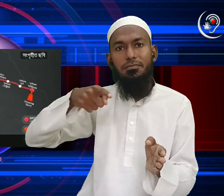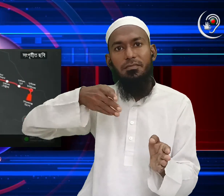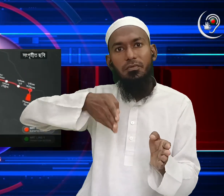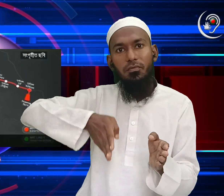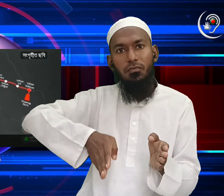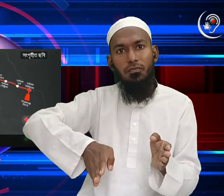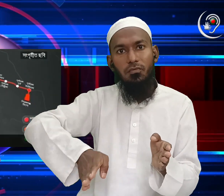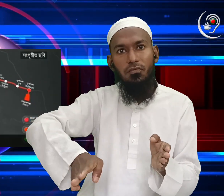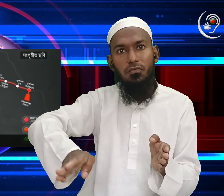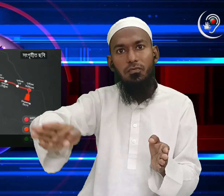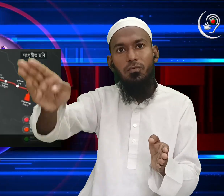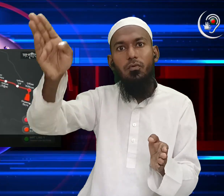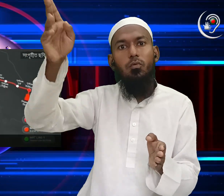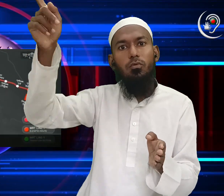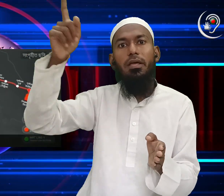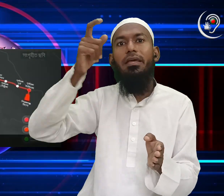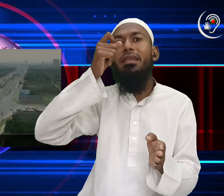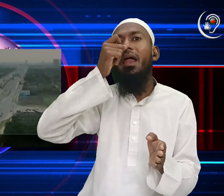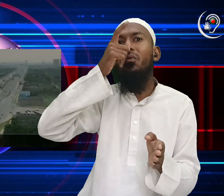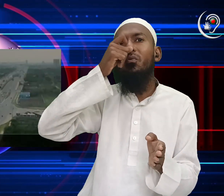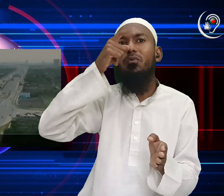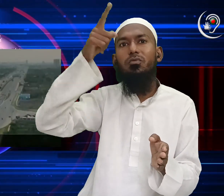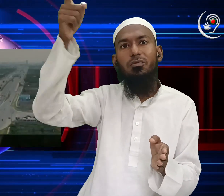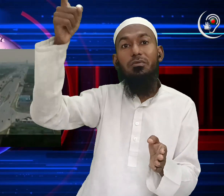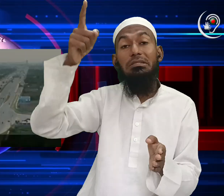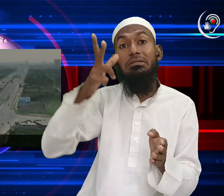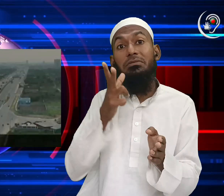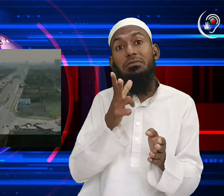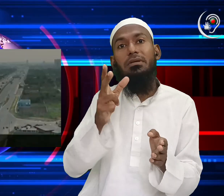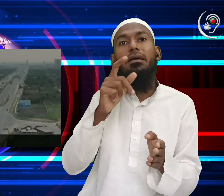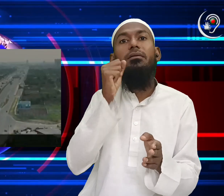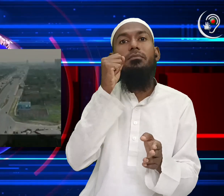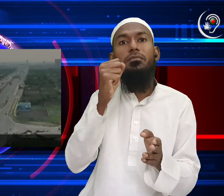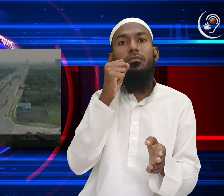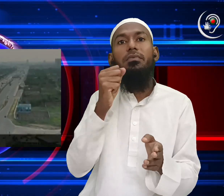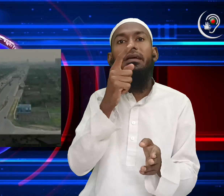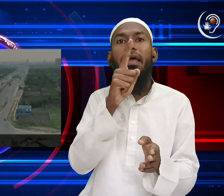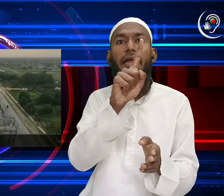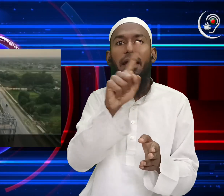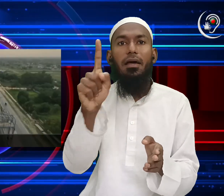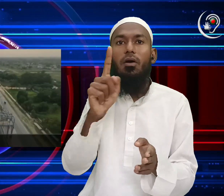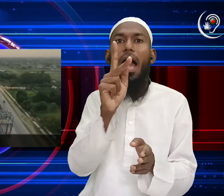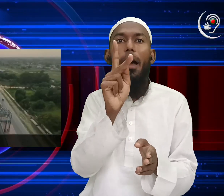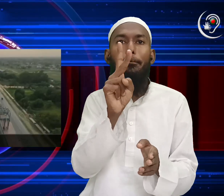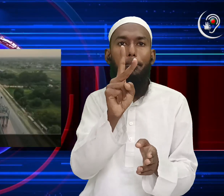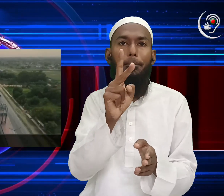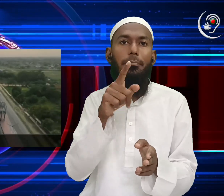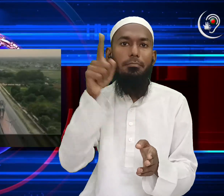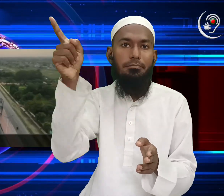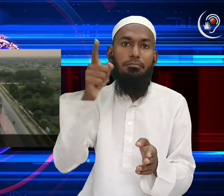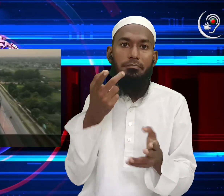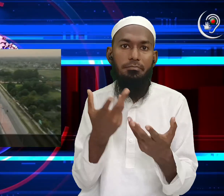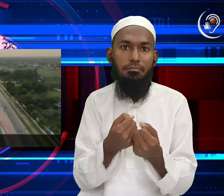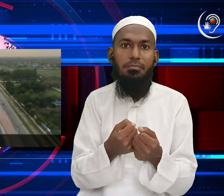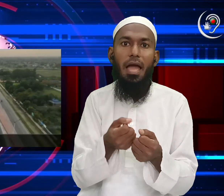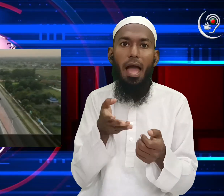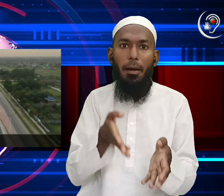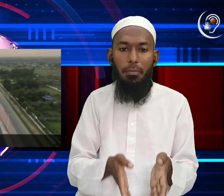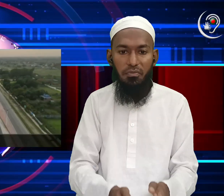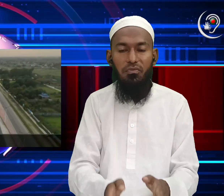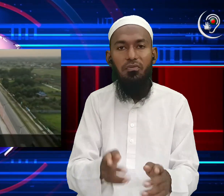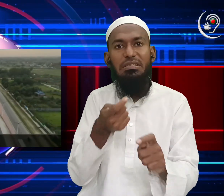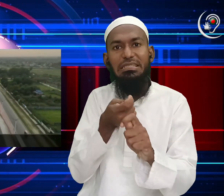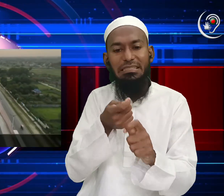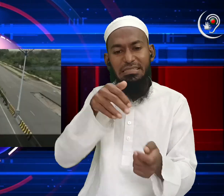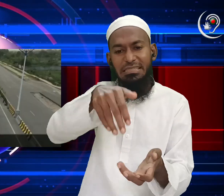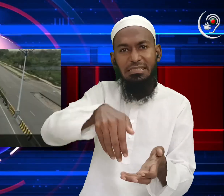ডিপো পর্যন্ত। প্রায় ১১.৫ কিলোমিটার এই অংশ নির্মাণে আবারও কাটাছেঁড়া হবে দৃষ্টিনন্দন পূর্বাচল এক্সপ্রেসওয়ে। ফলে এ